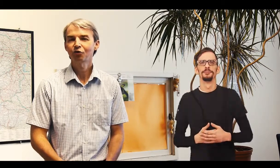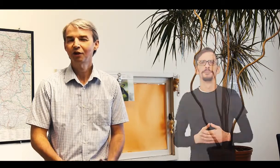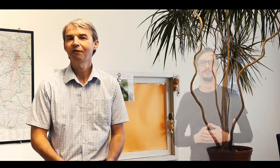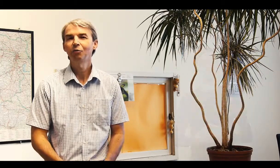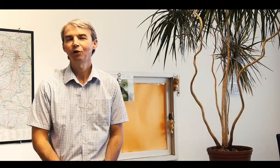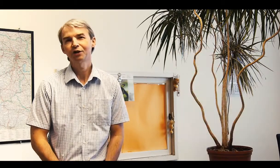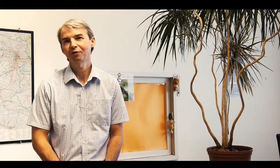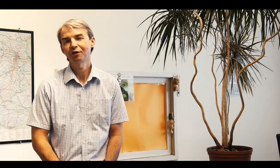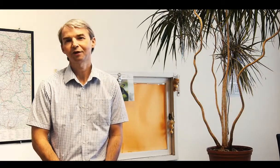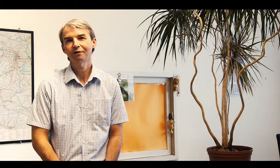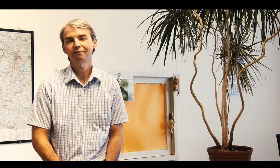so schnell wie möglich zu integrieren.